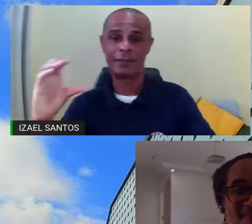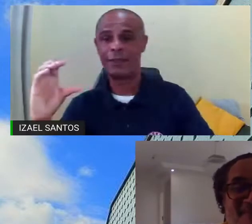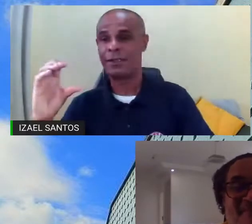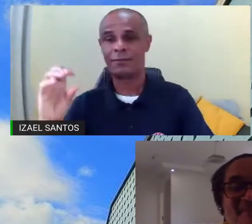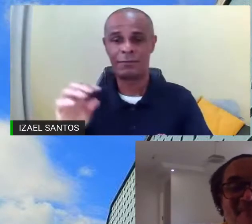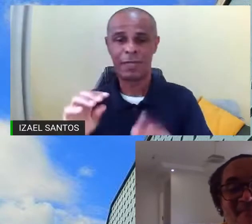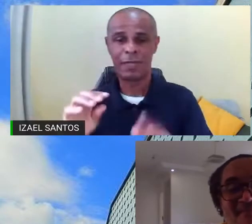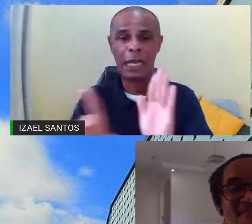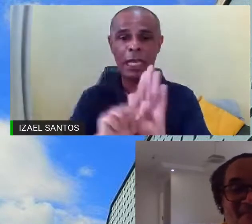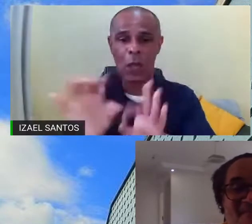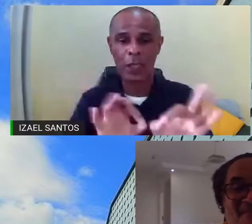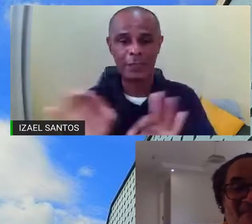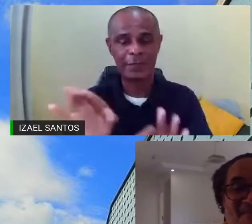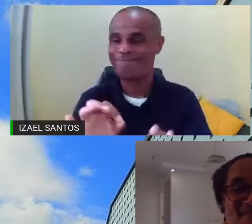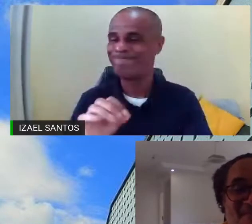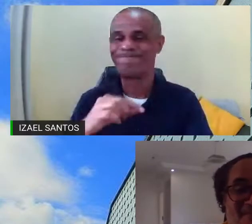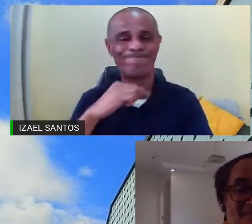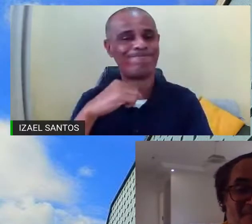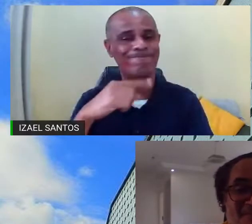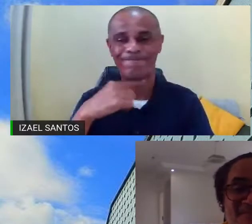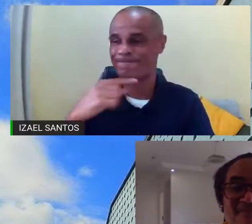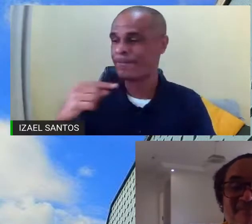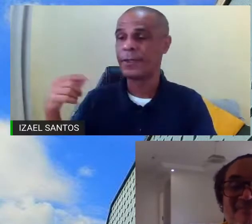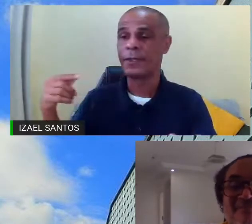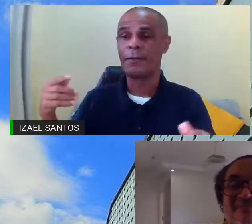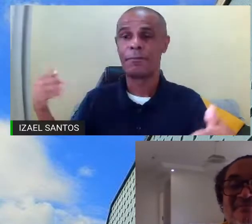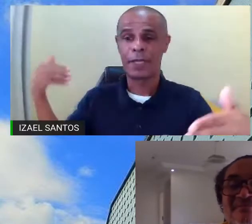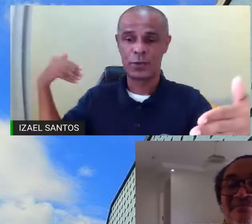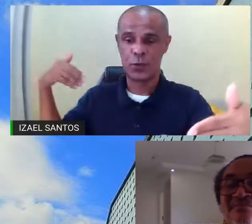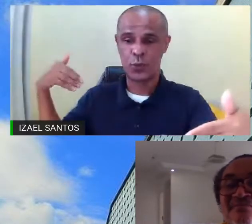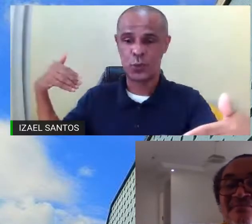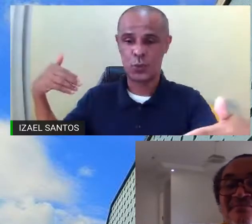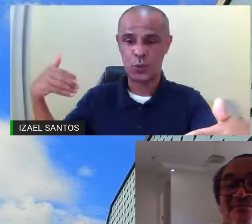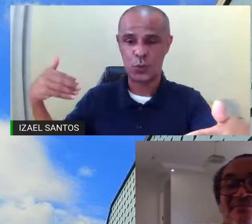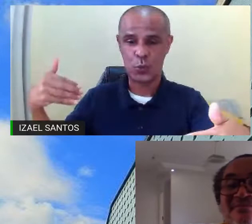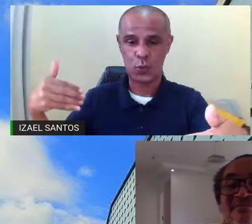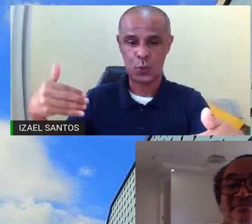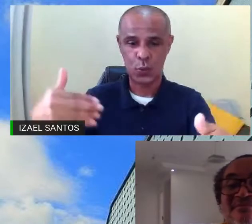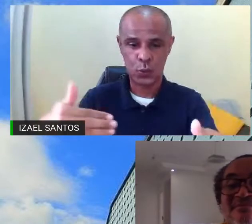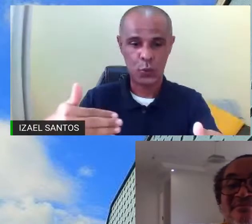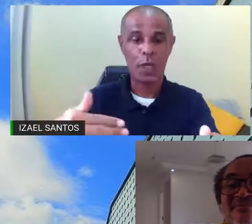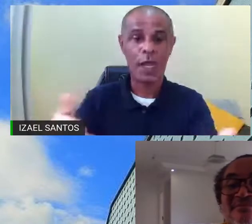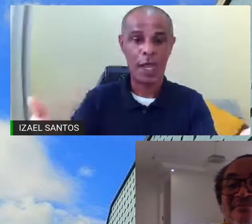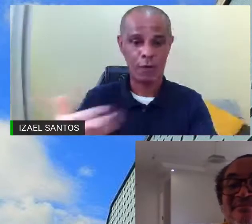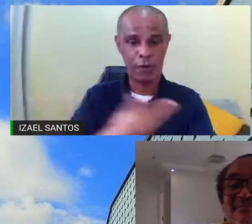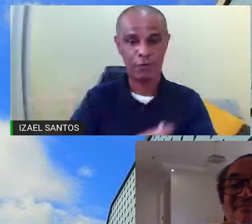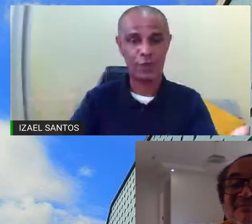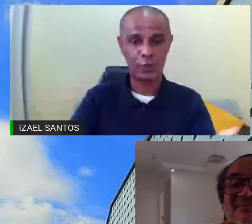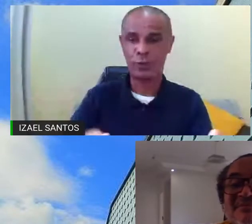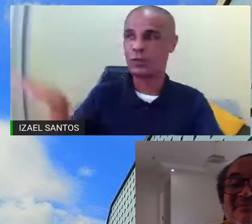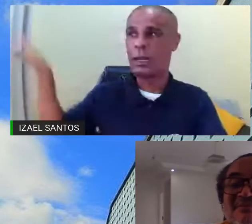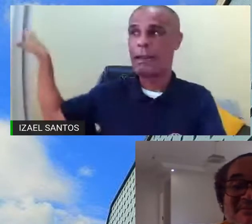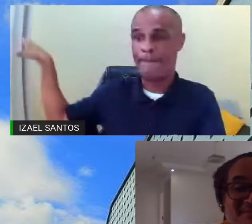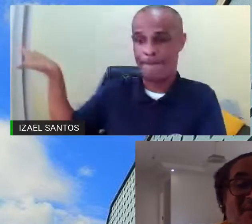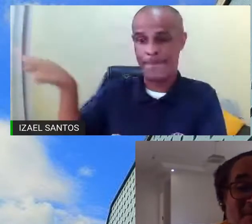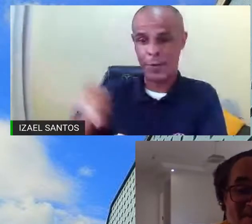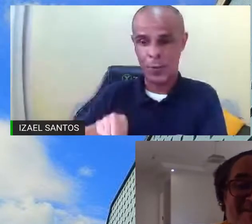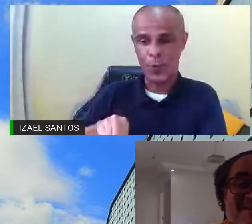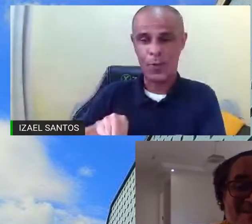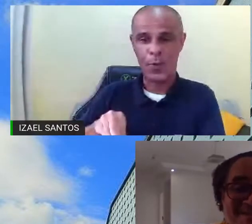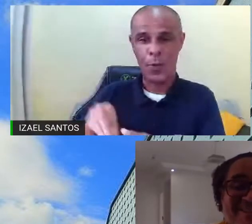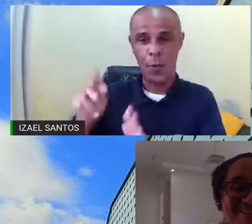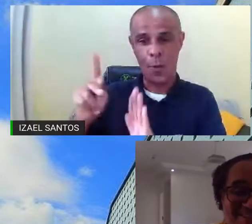coisa, mas agora não. Agora ele se apropriou daquelas ideias e, pouco a pouco, à medida que você vai lendo